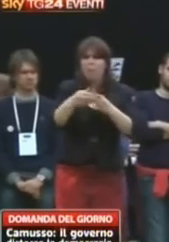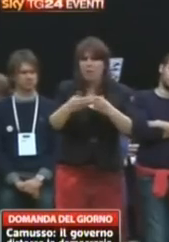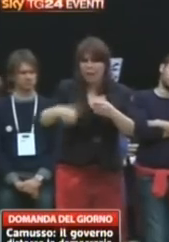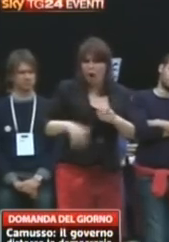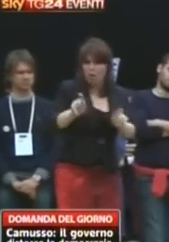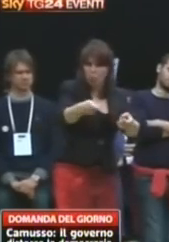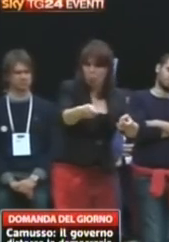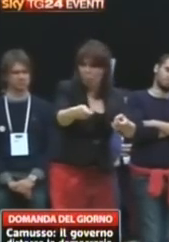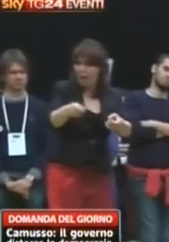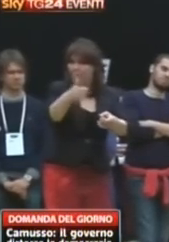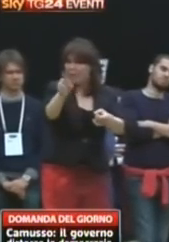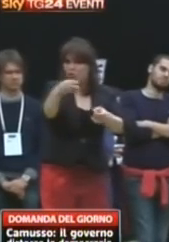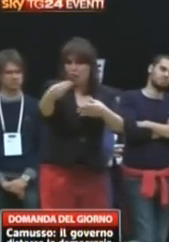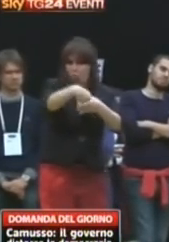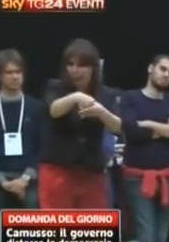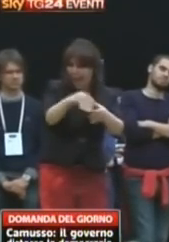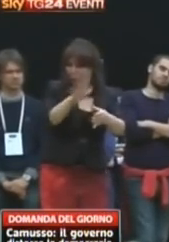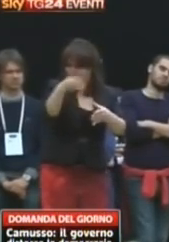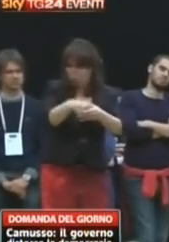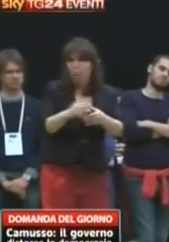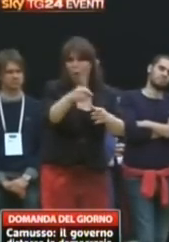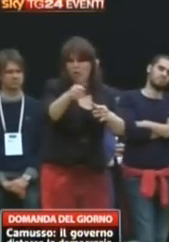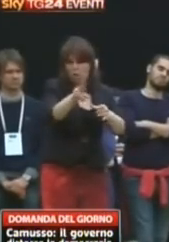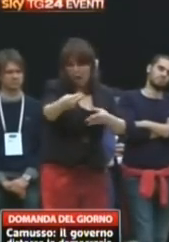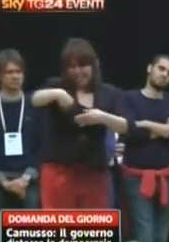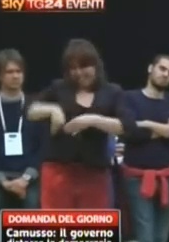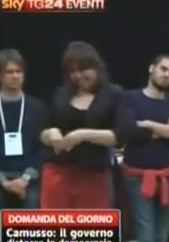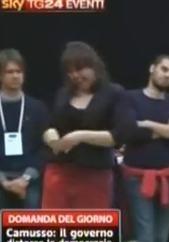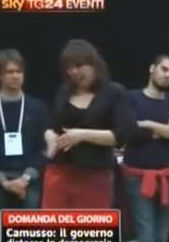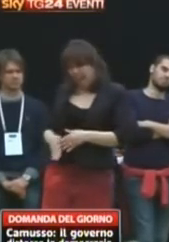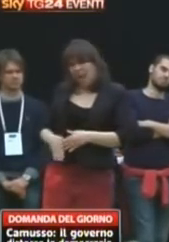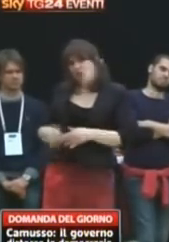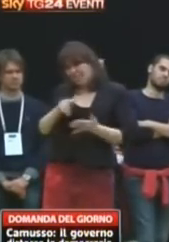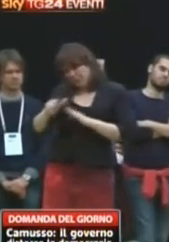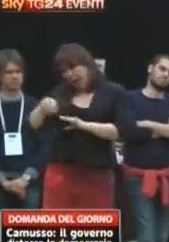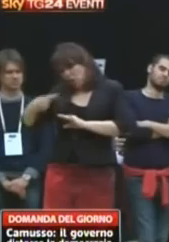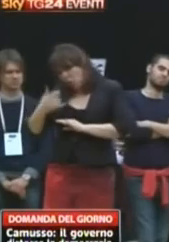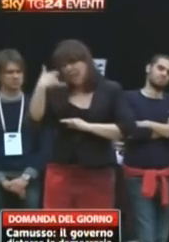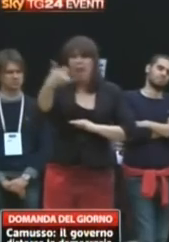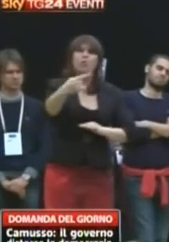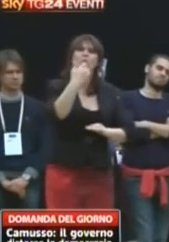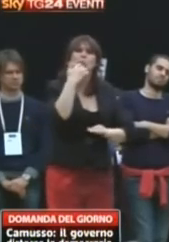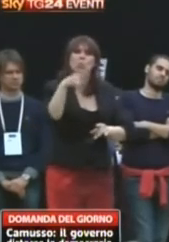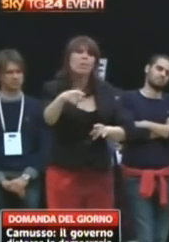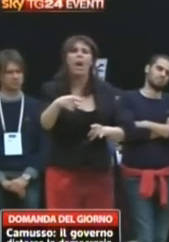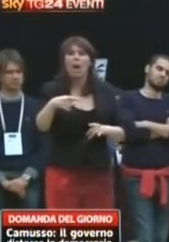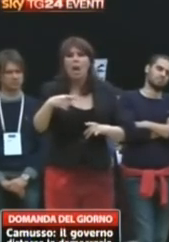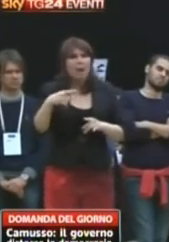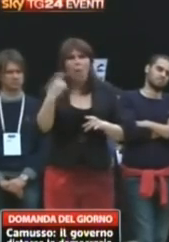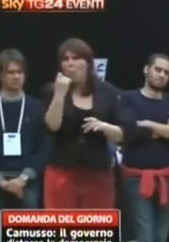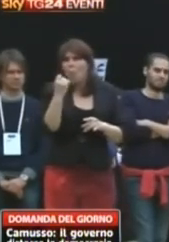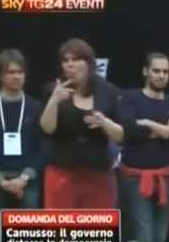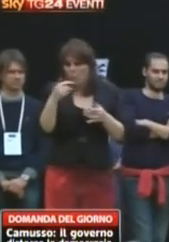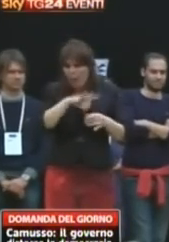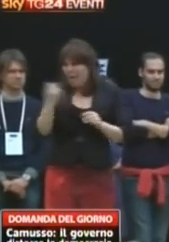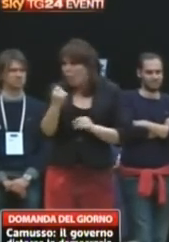portafoglio. C'hai 100 euro dentro, me li tengo, dopo una settimana ti telefono e ti dico: senti un po', ma io non ci guadagno un cazzo con questi 100